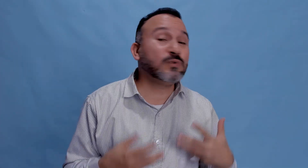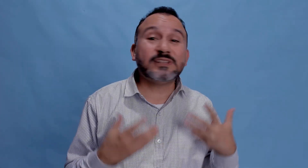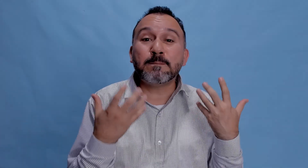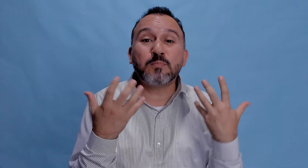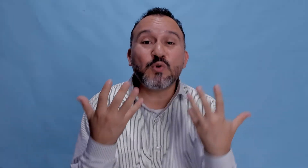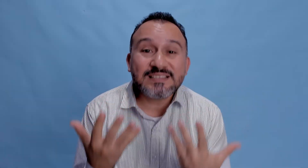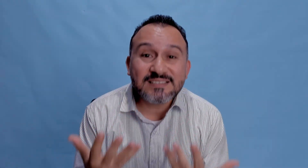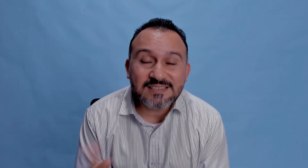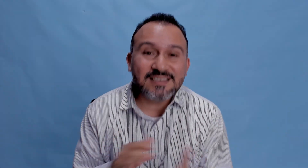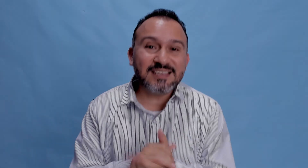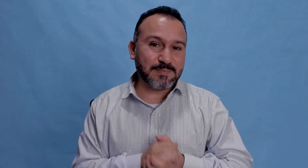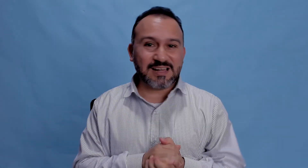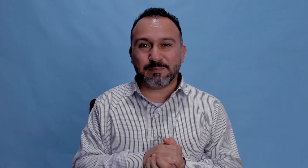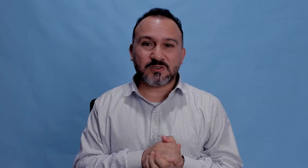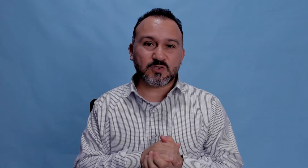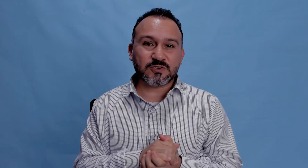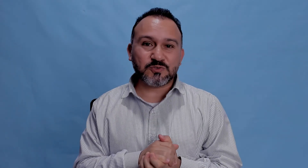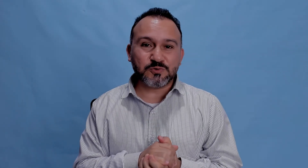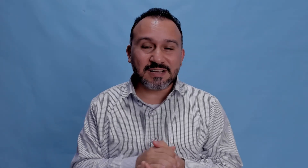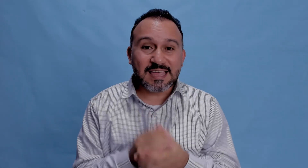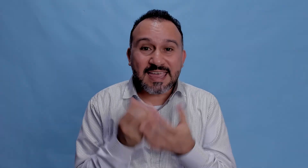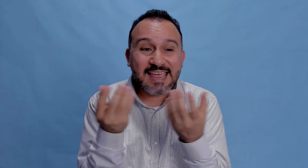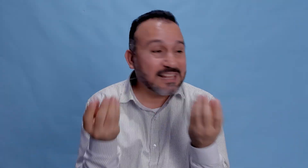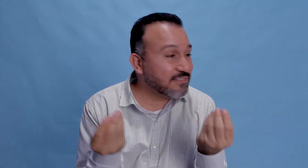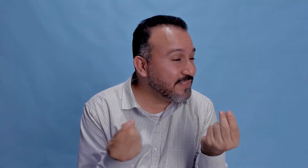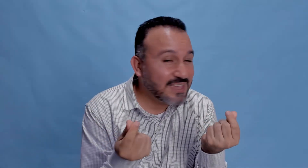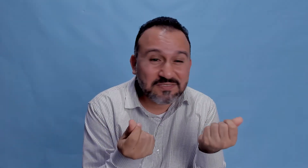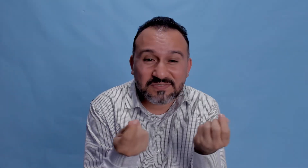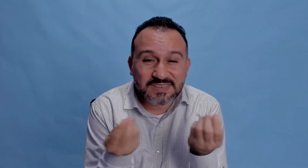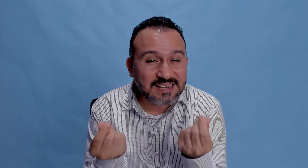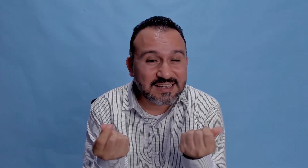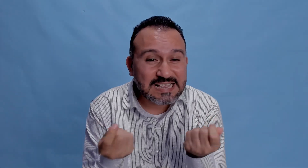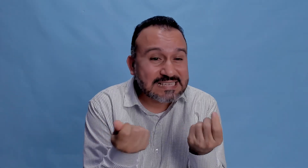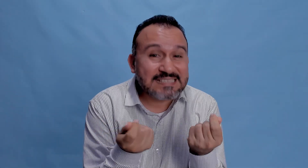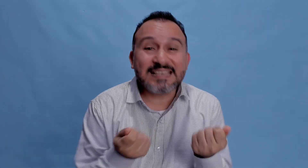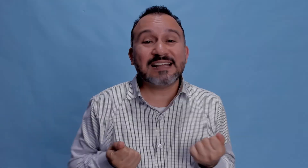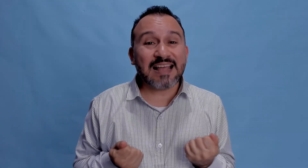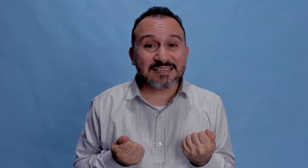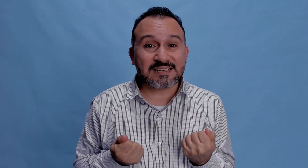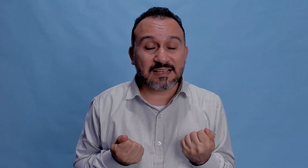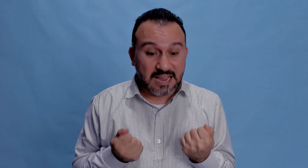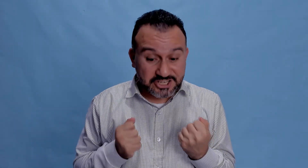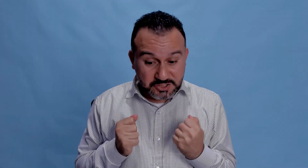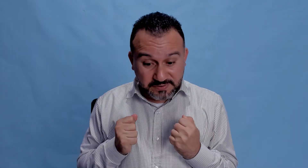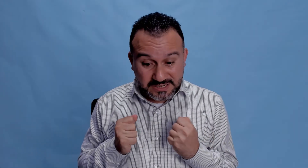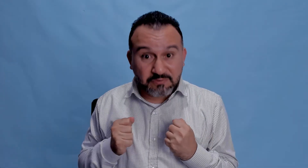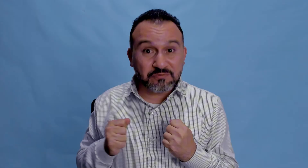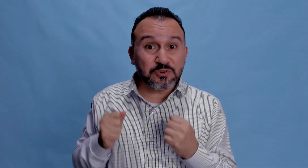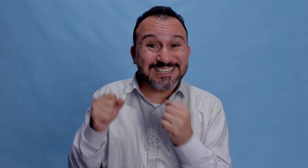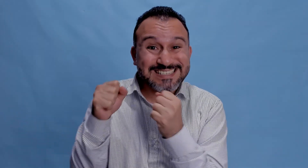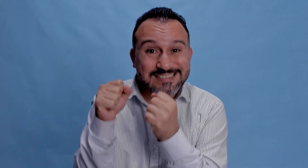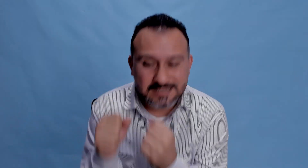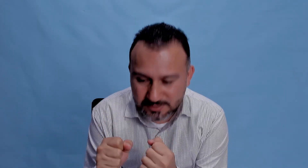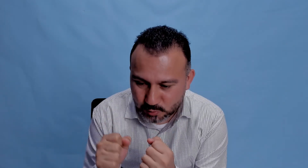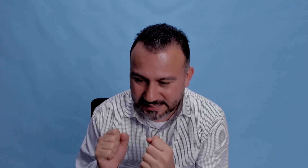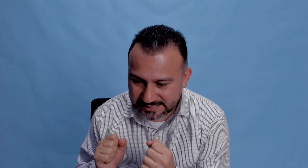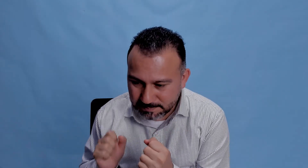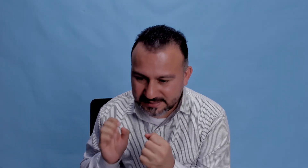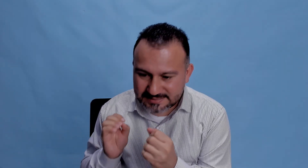tem poesia para a pessoa surda. Ela vê e fica sem graça. A gente fica forçando a Libras a